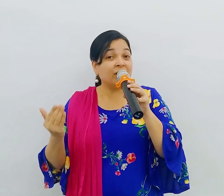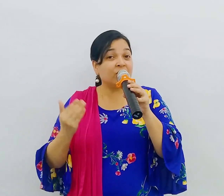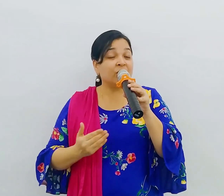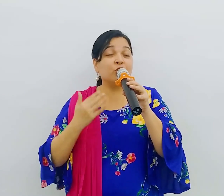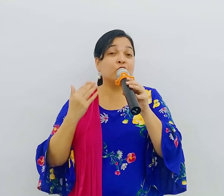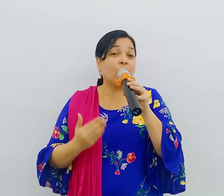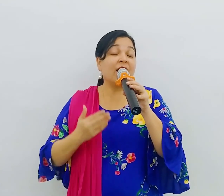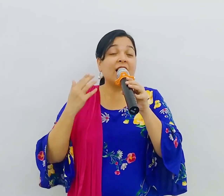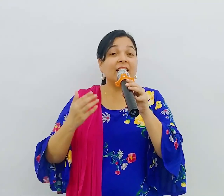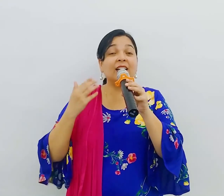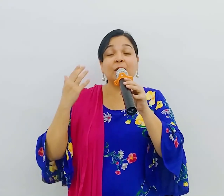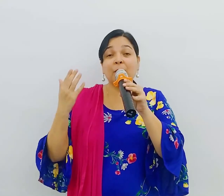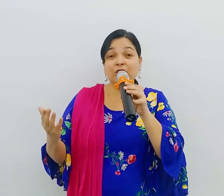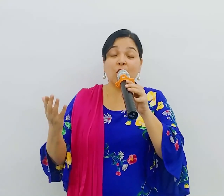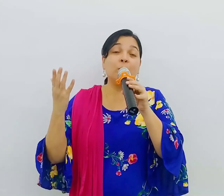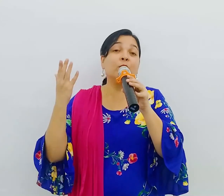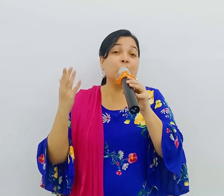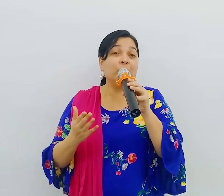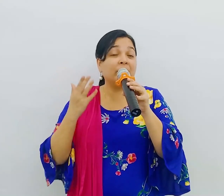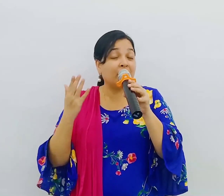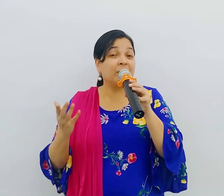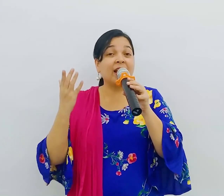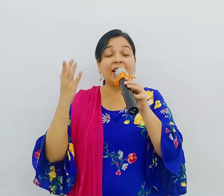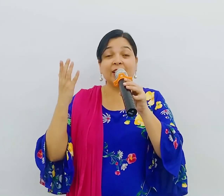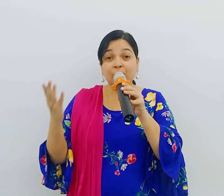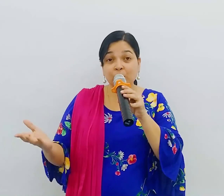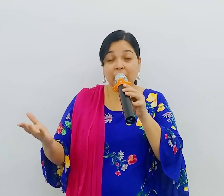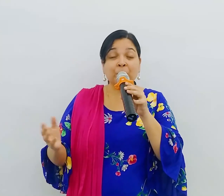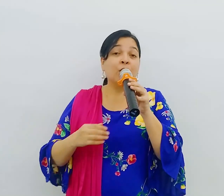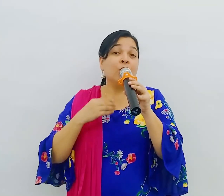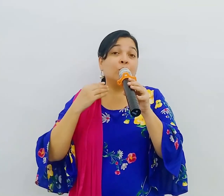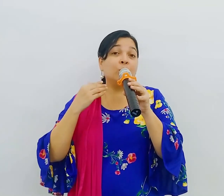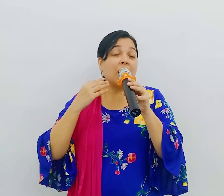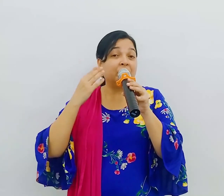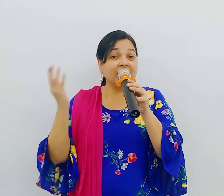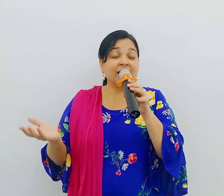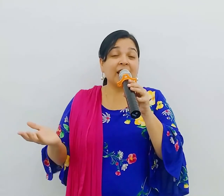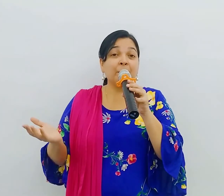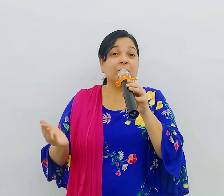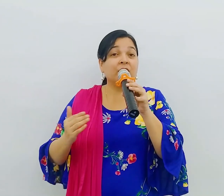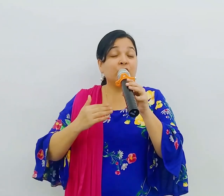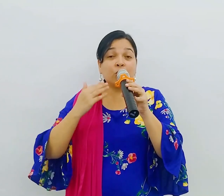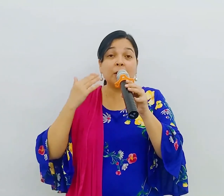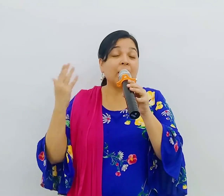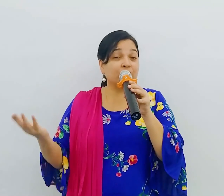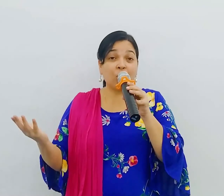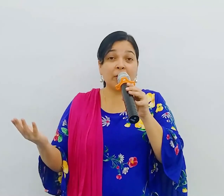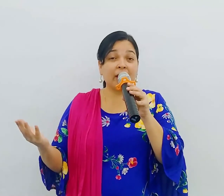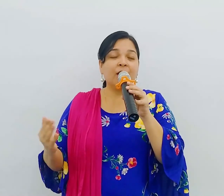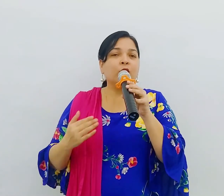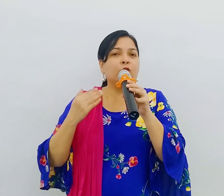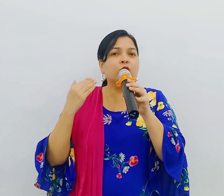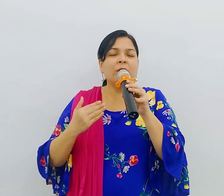যারা আমাদের এই চিলড্রেন চার 14টা ভাষাতে আছে, উপলব্ধ আছে। হ্যালেলুইয়া। তো দেখতে পারো তোমরা